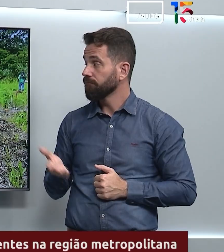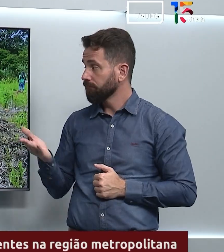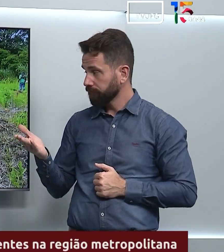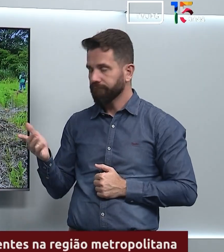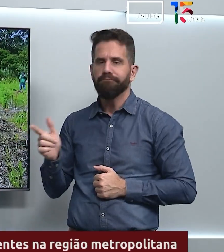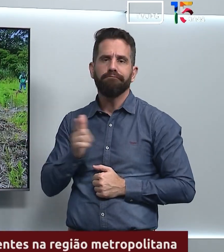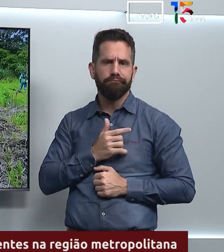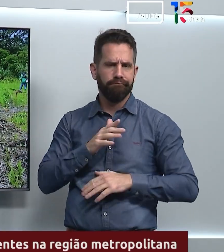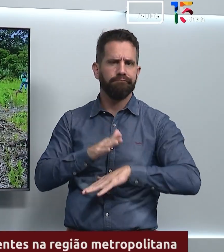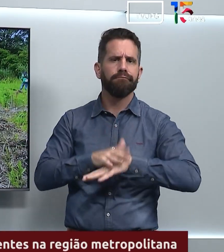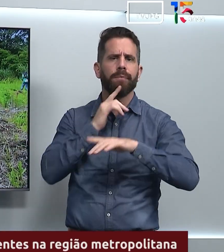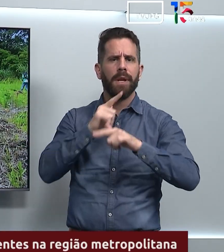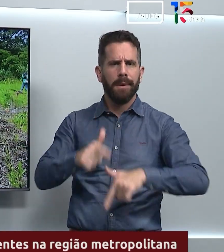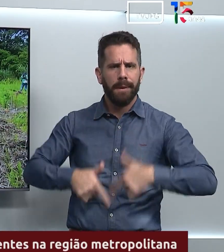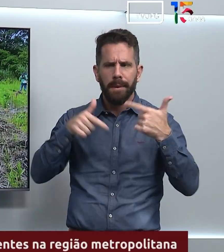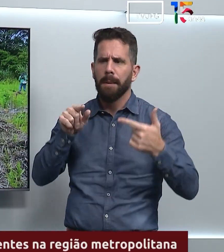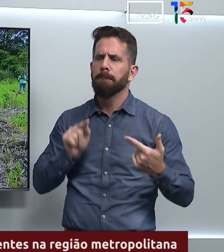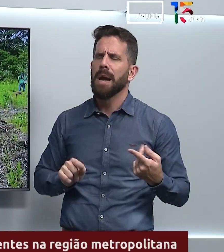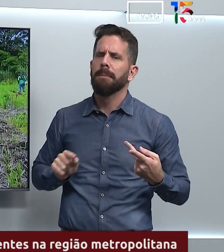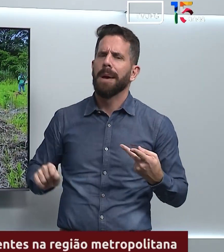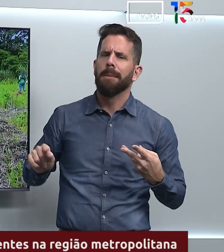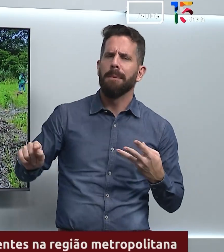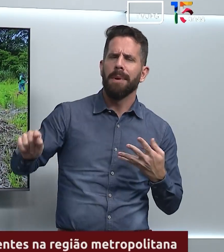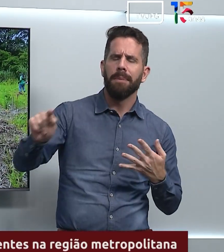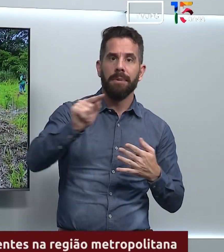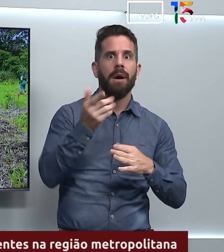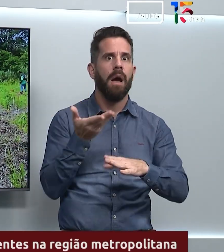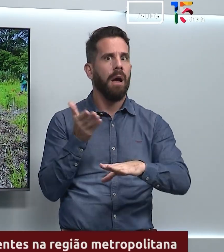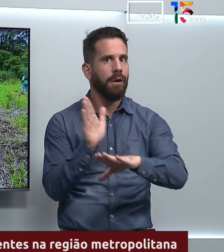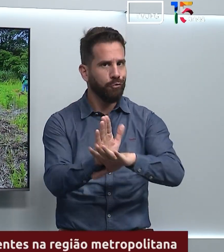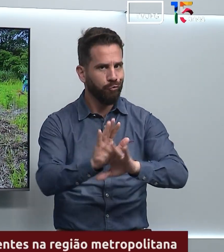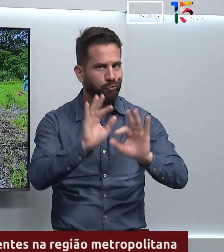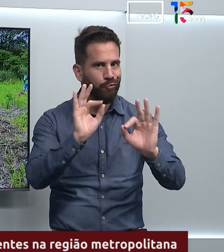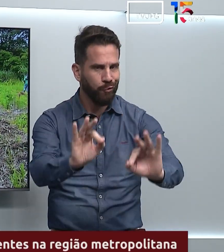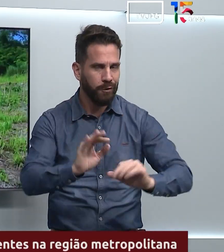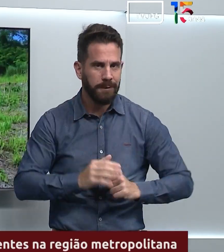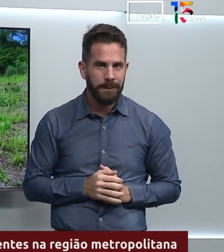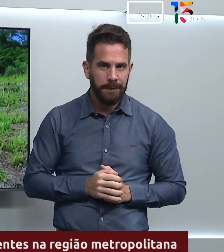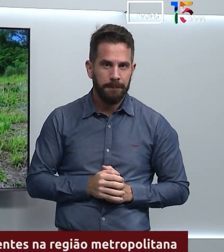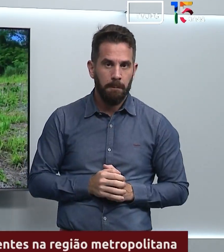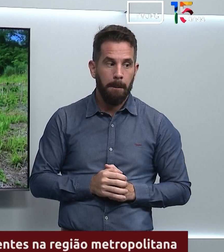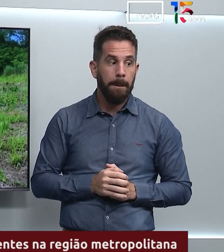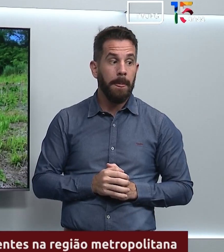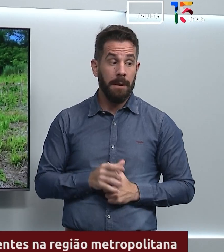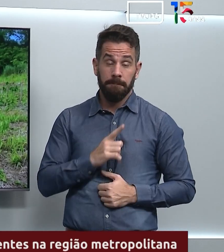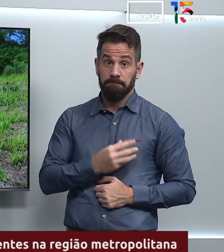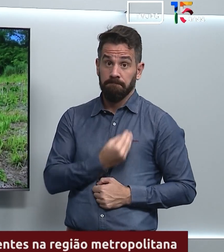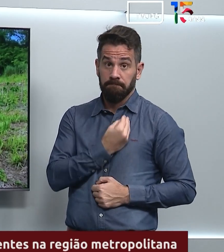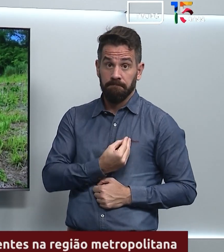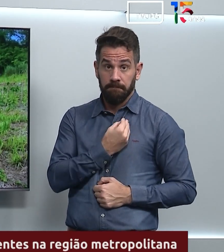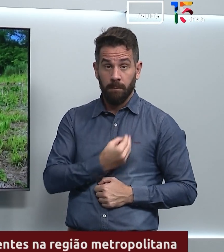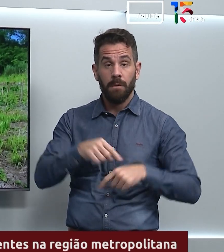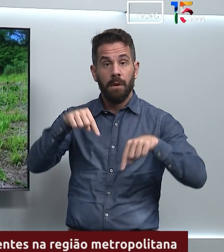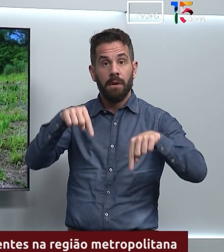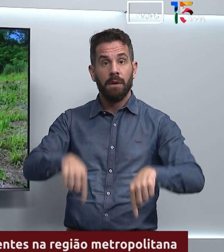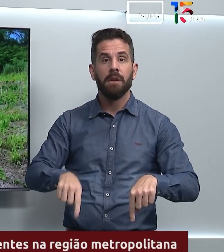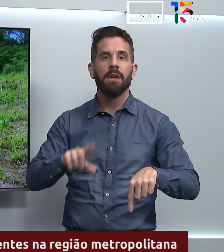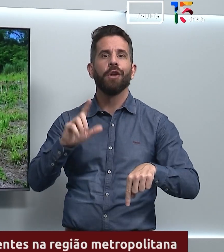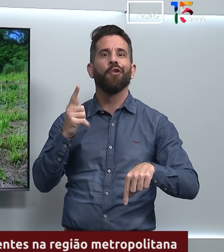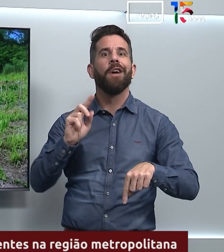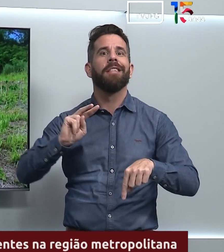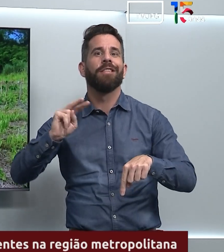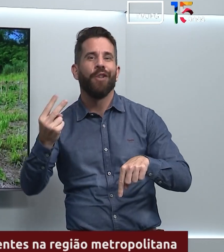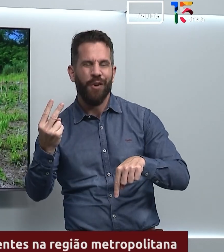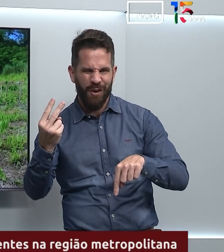as iniciativas que realmente fazem a diferença para o meio ambiente. Nós estamos hoje no setor Goiânia 2, aqui na